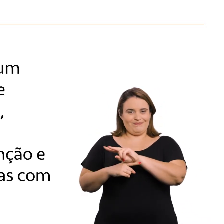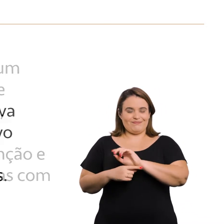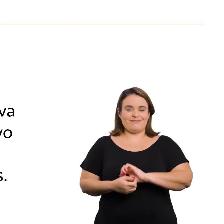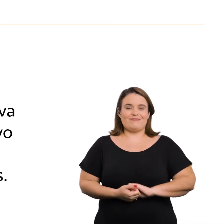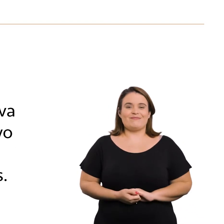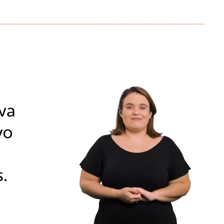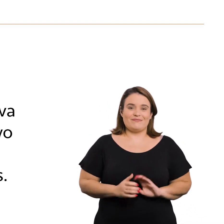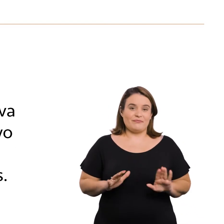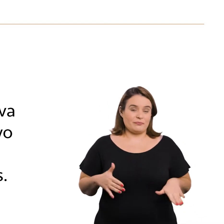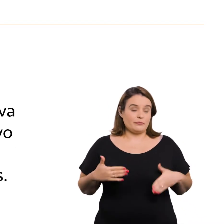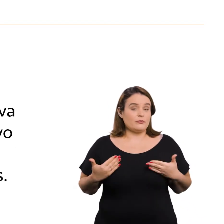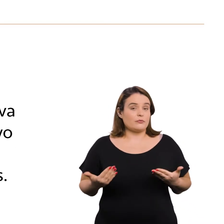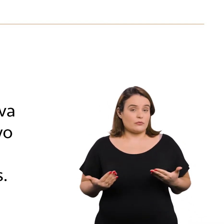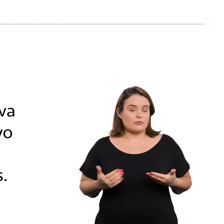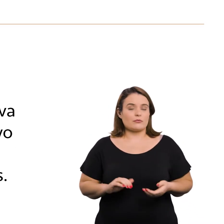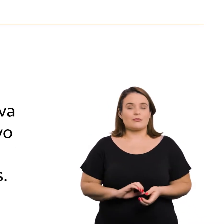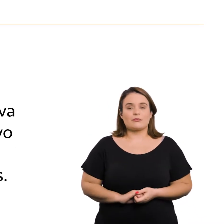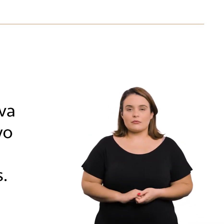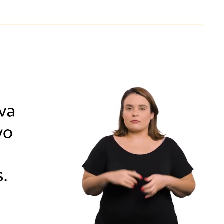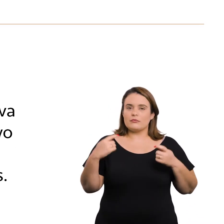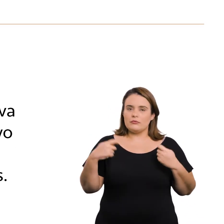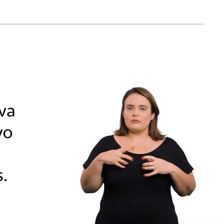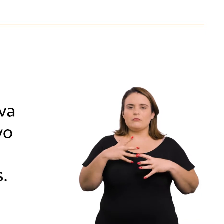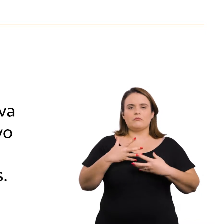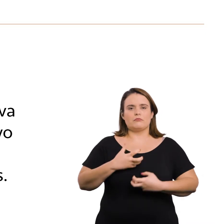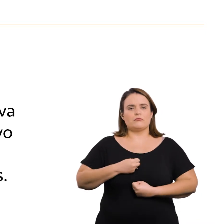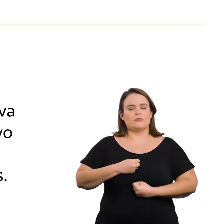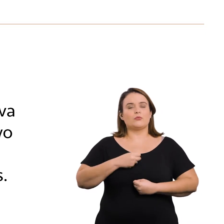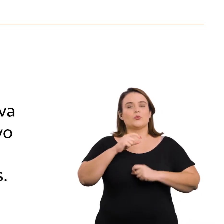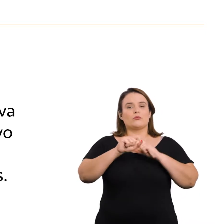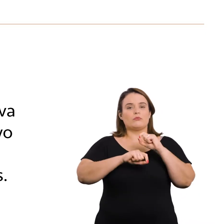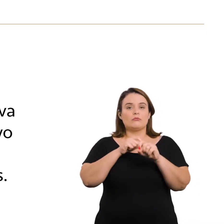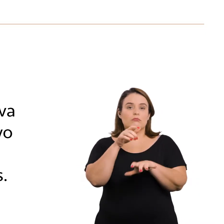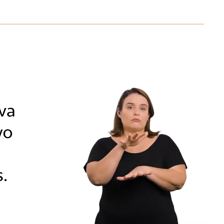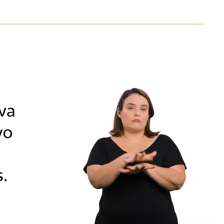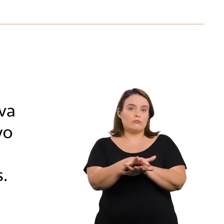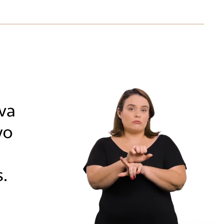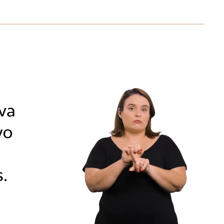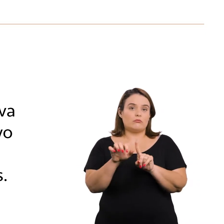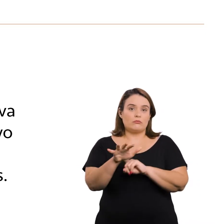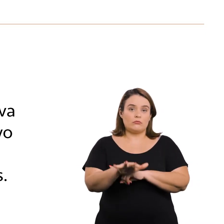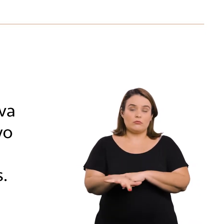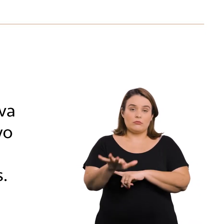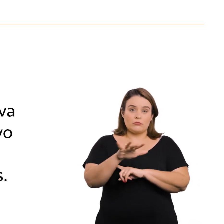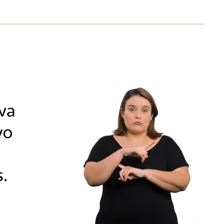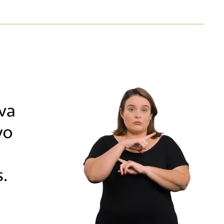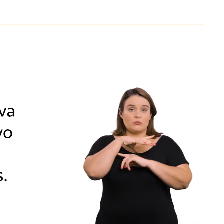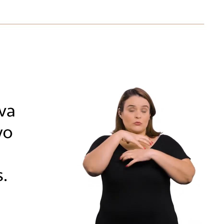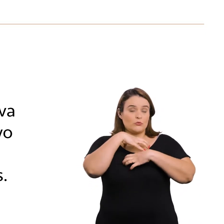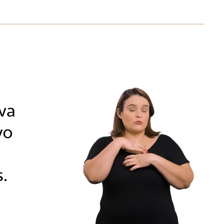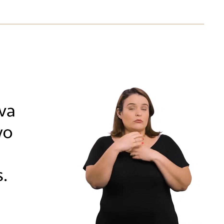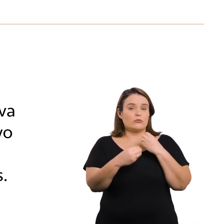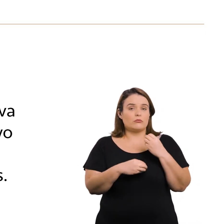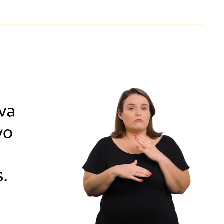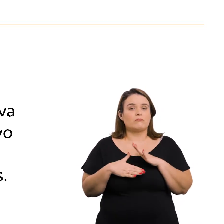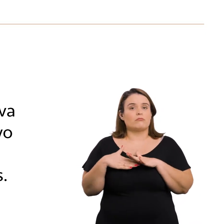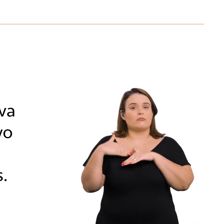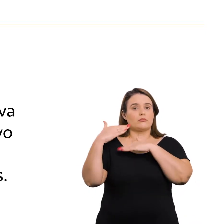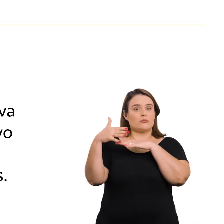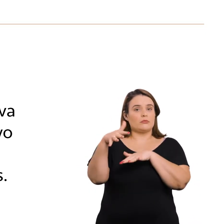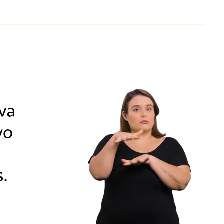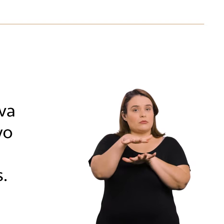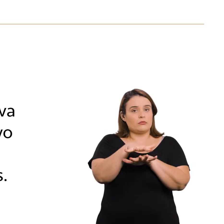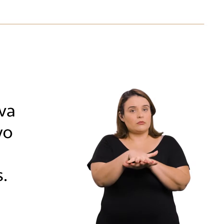contratadas. Nesse sentido, é necessário incorporar o paradigma da inclusão social e a perspectiva de